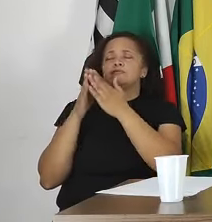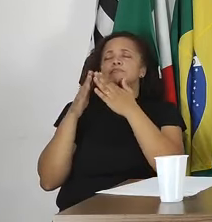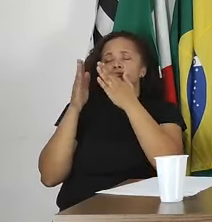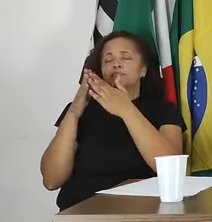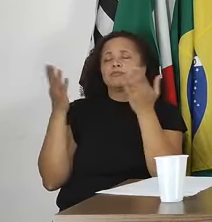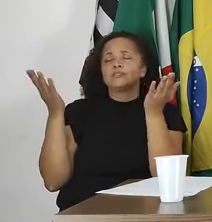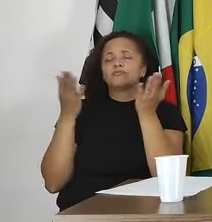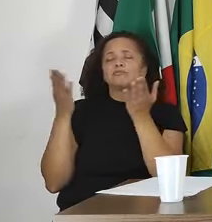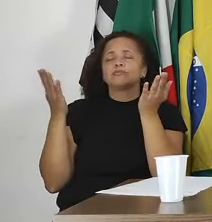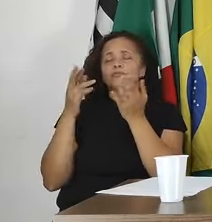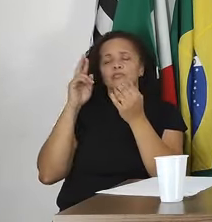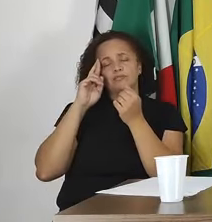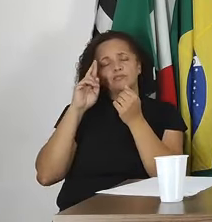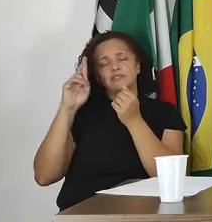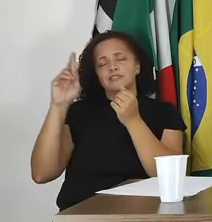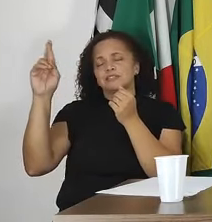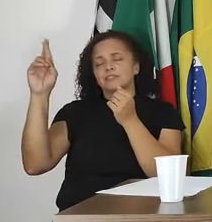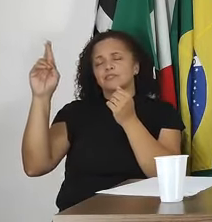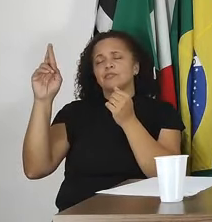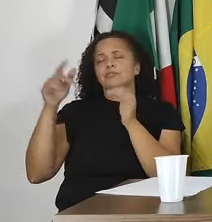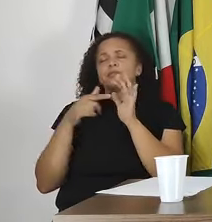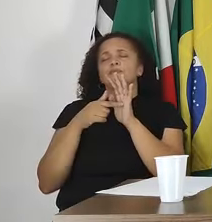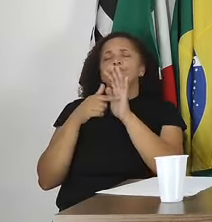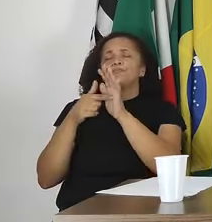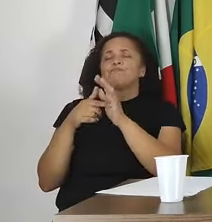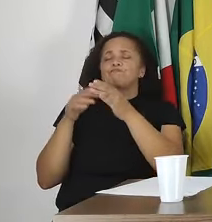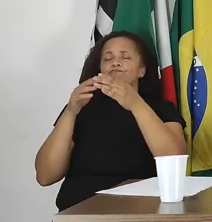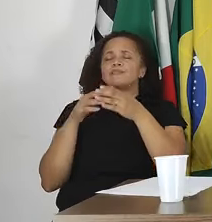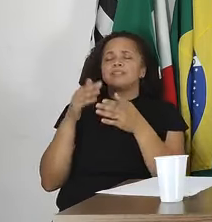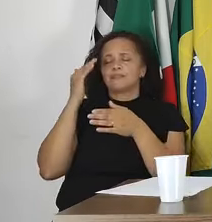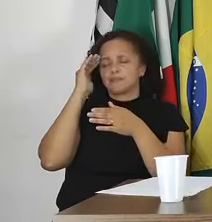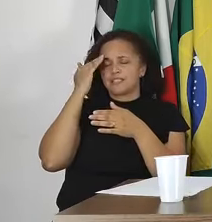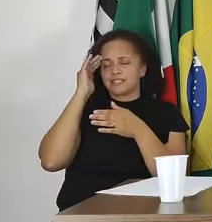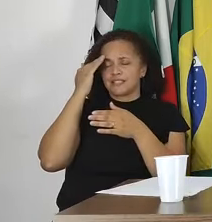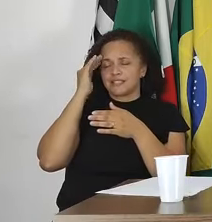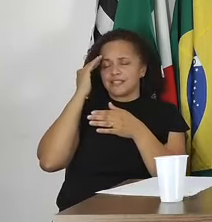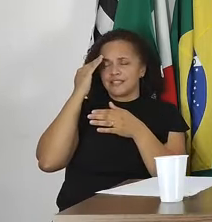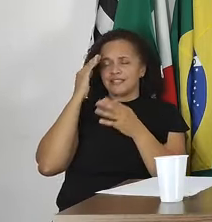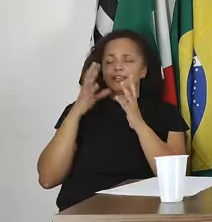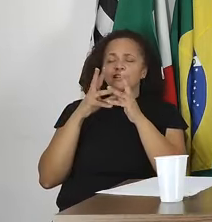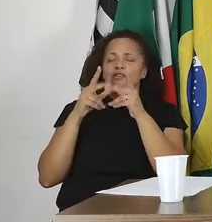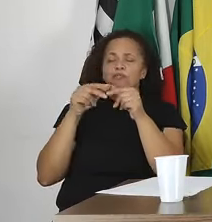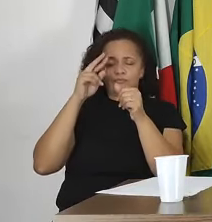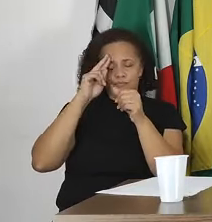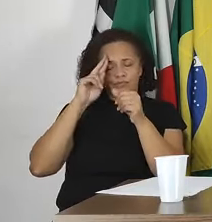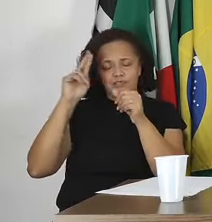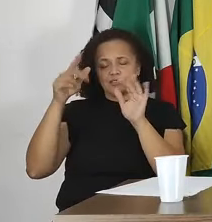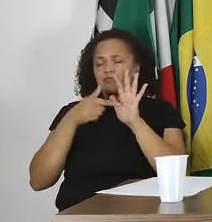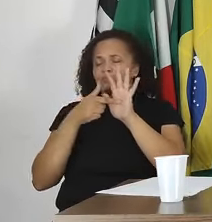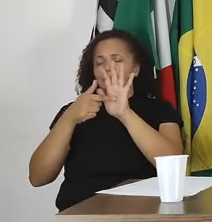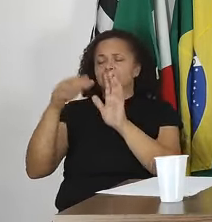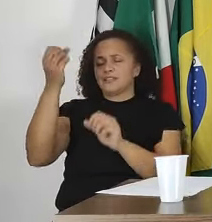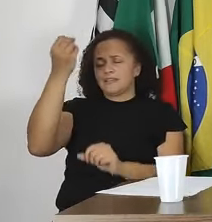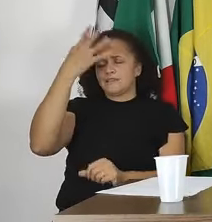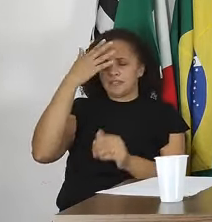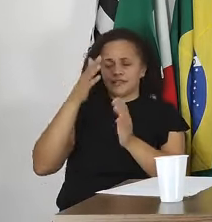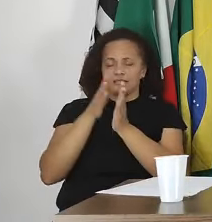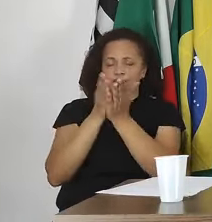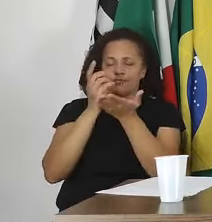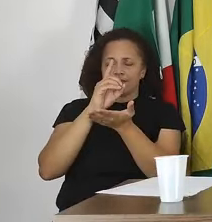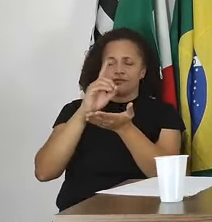noite, Senhor, que o Senhor abra nossos olhos, assim como o Senhor abriu de Paulo, Senhor, para a revelação da Tua